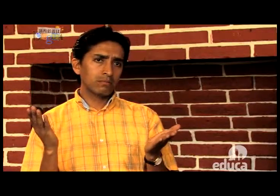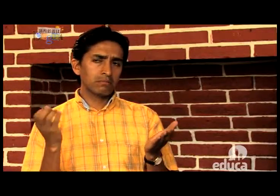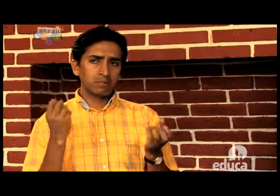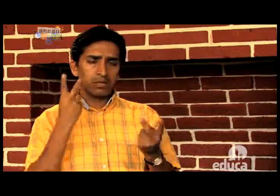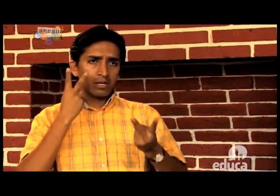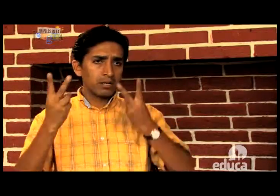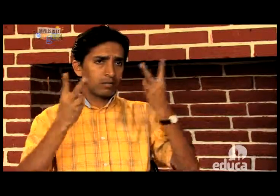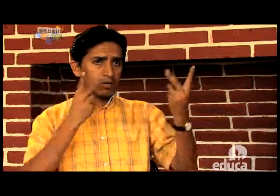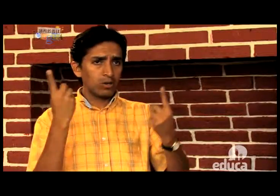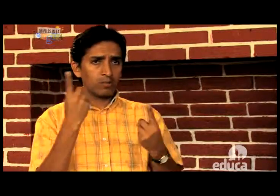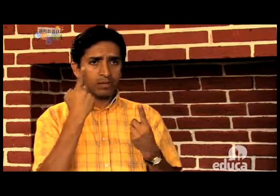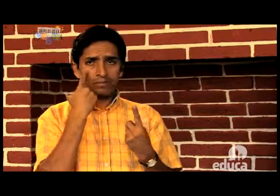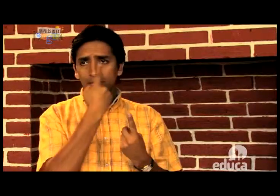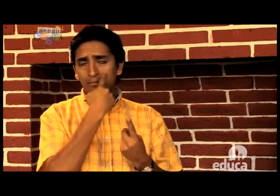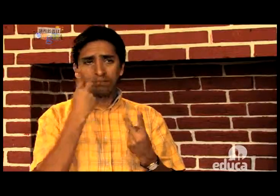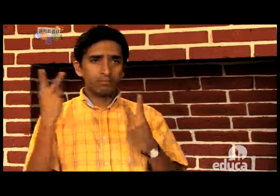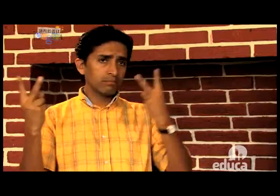porque entendí que tenía mis ojos.